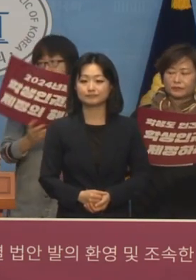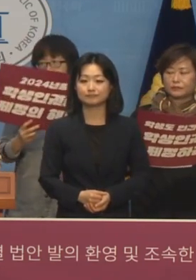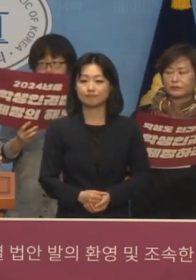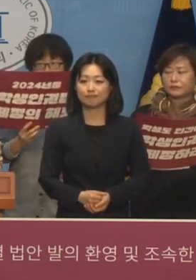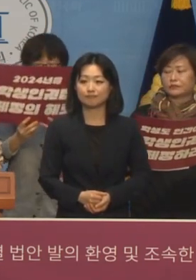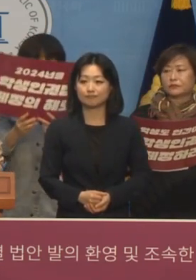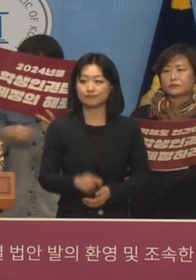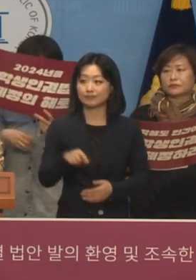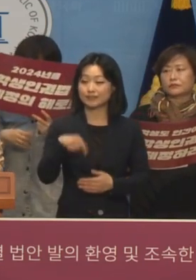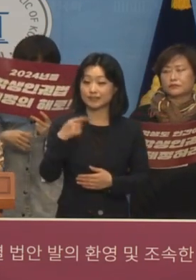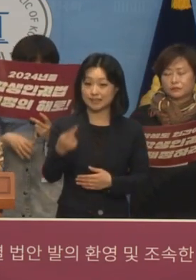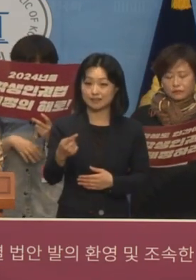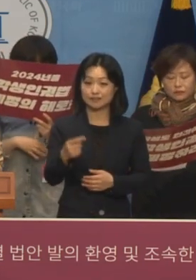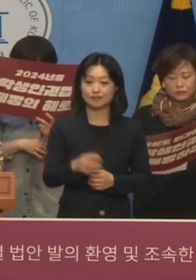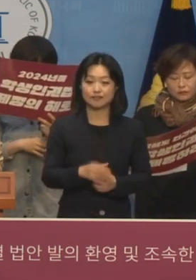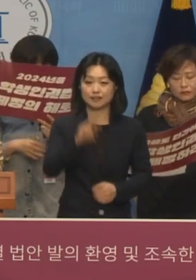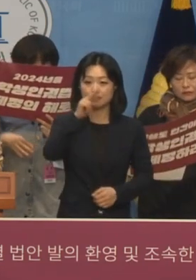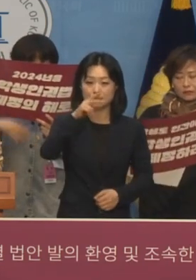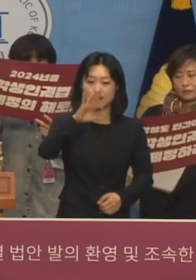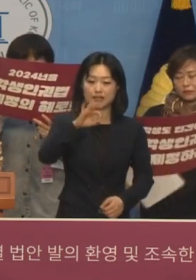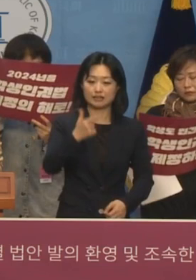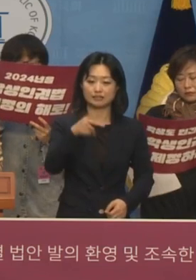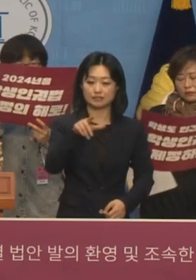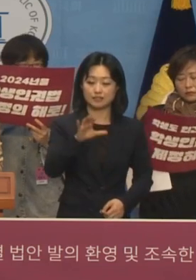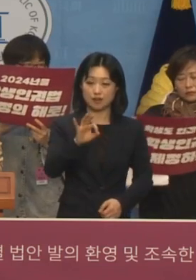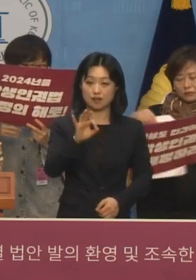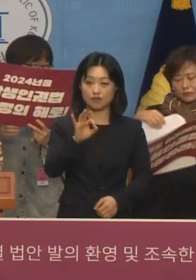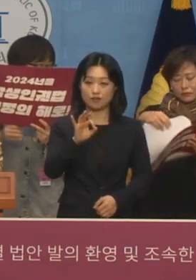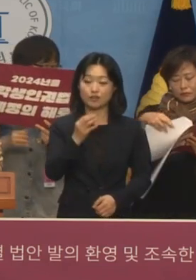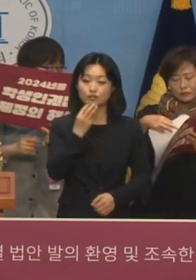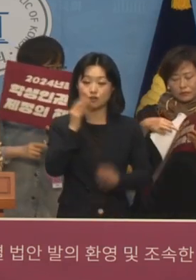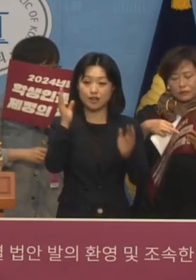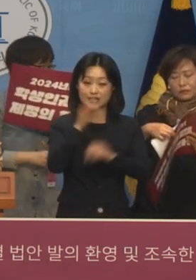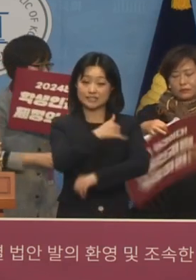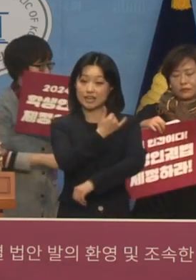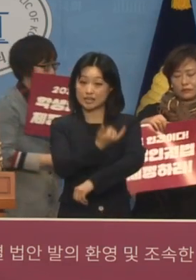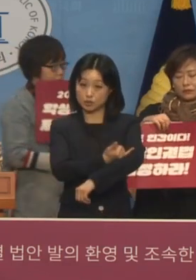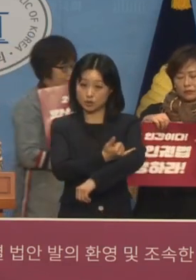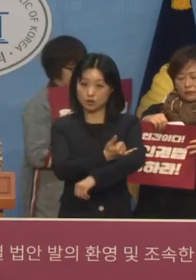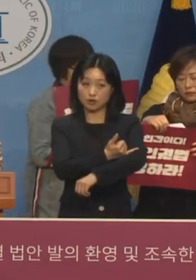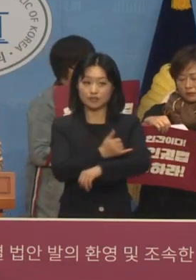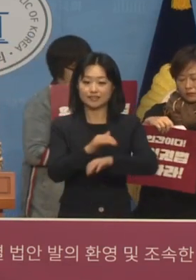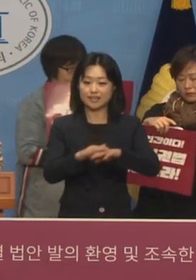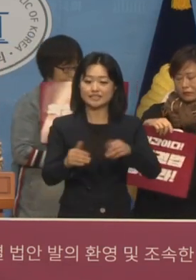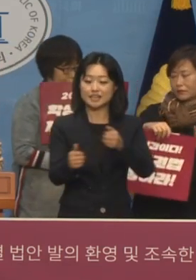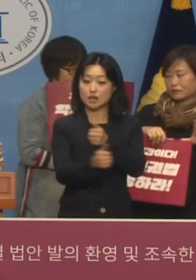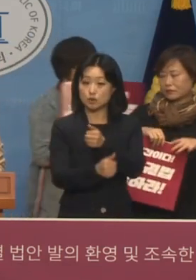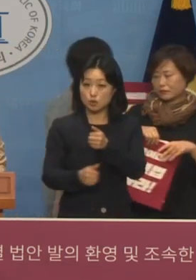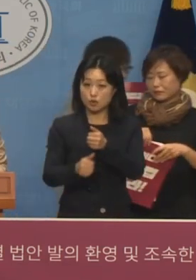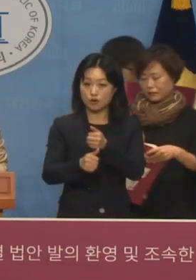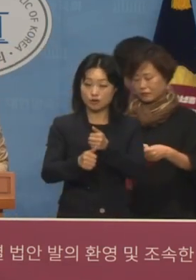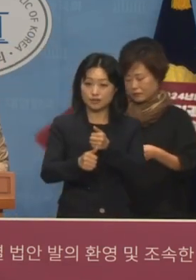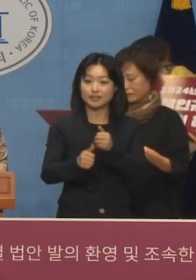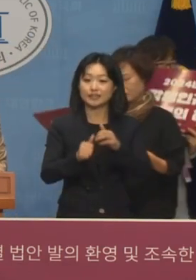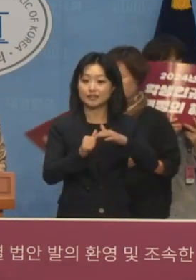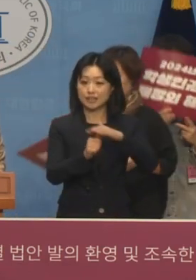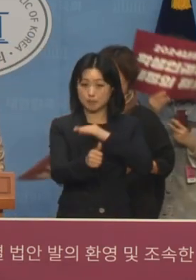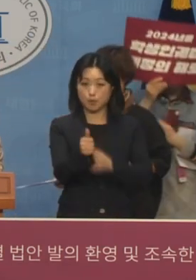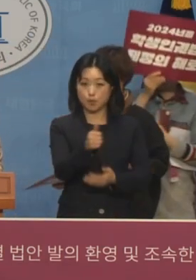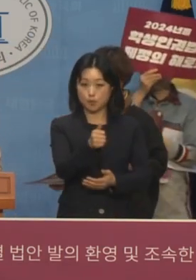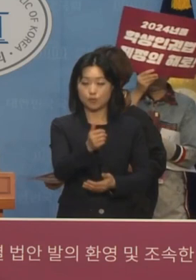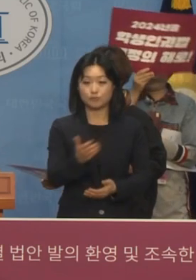네, 다음은 박은경 서울학생인권조례 지키기 공동대책위원회 상임 공동대표님을